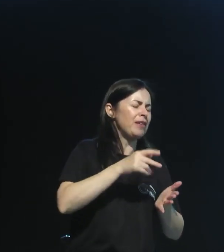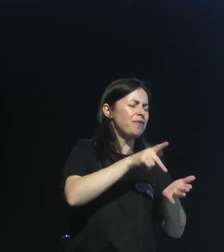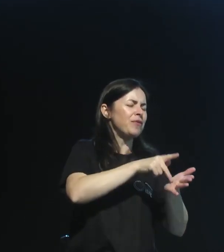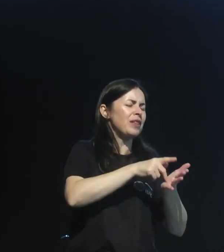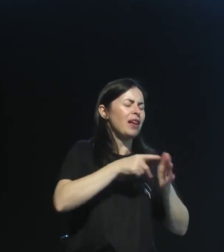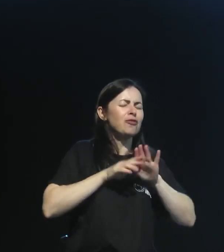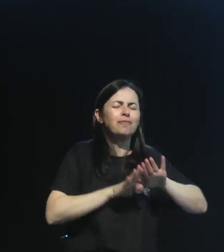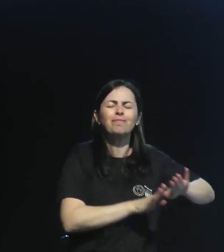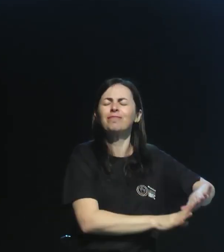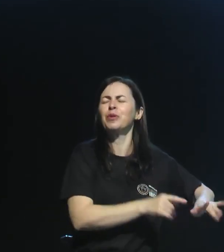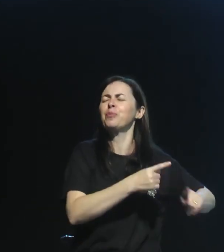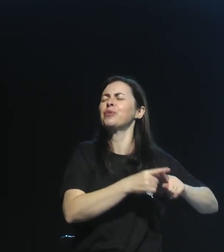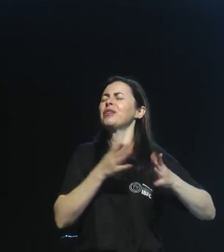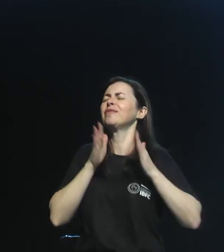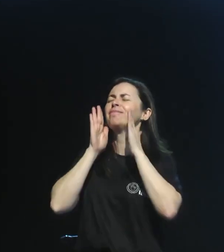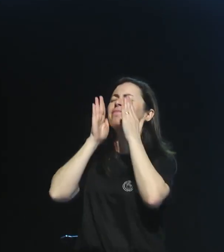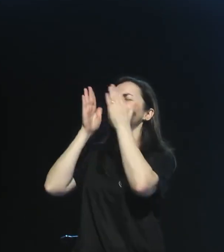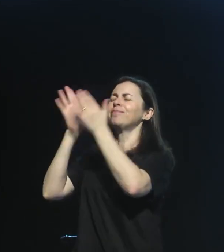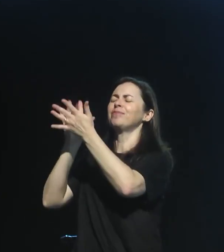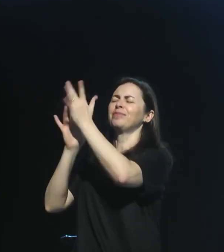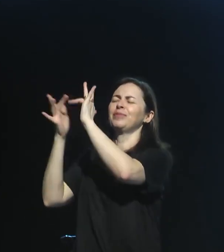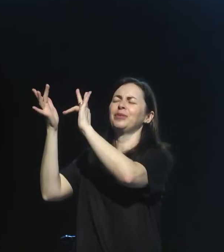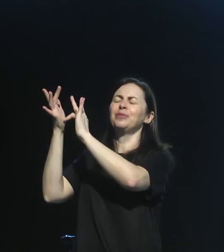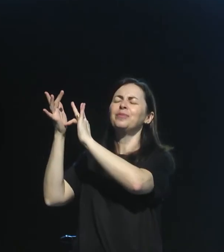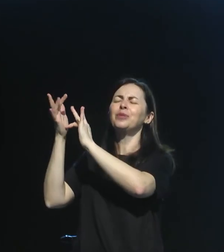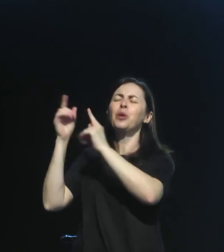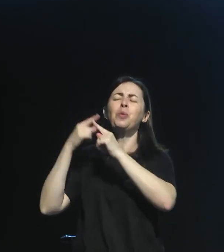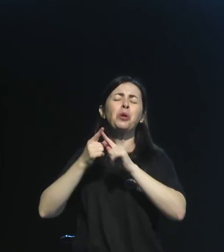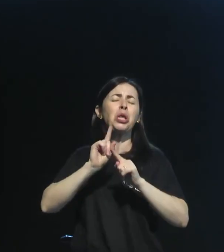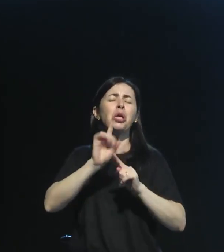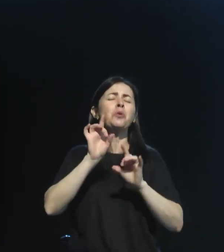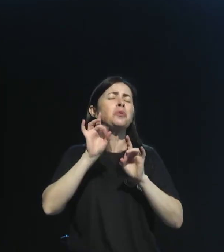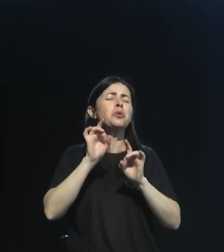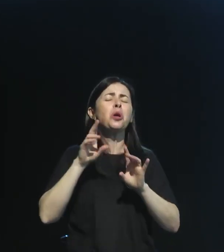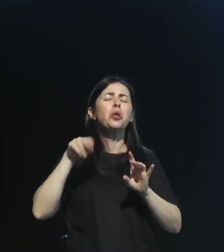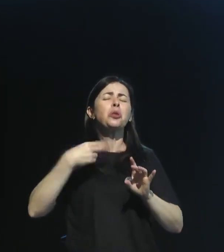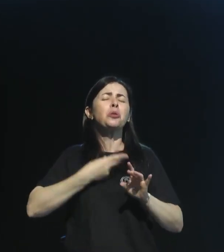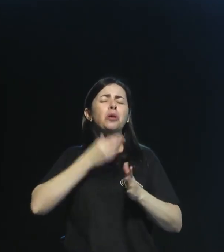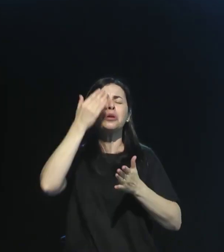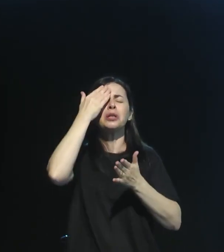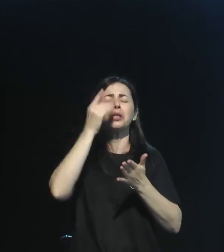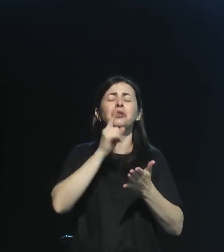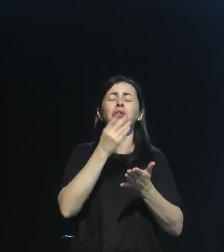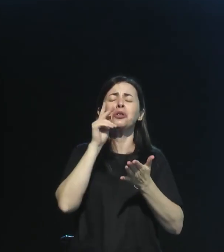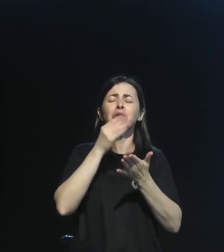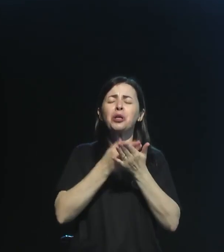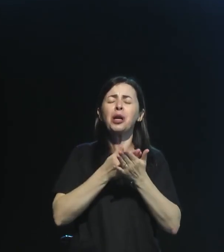Deus, não é só porque nós acreditamos em algo que aquilo é verdade.